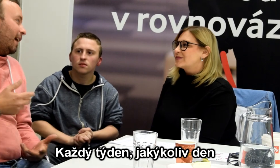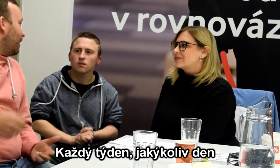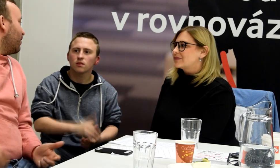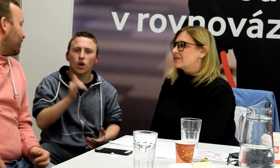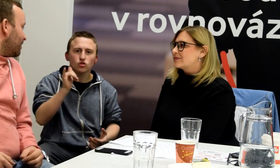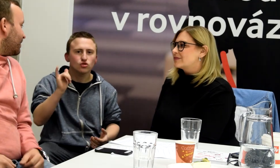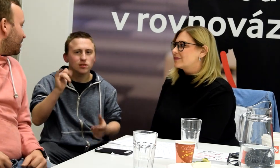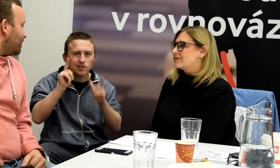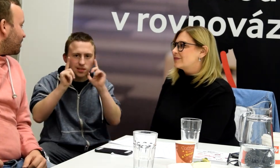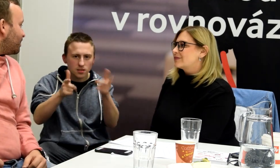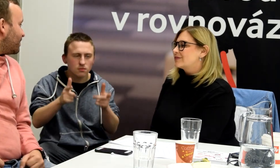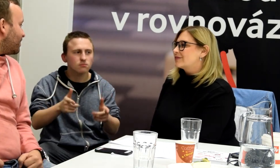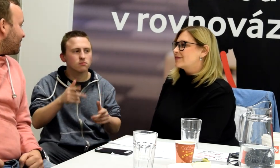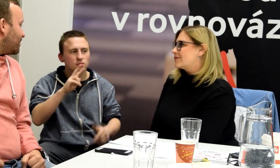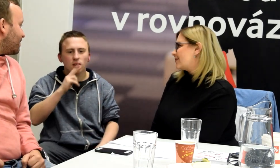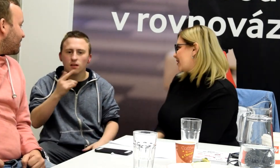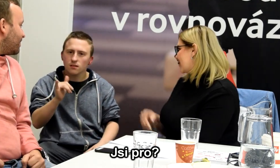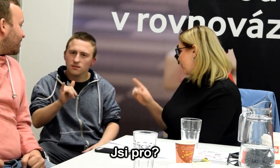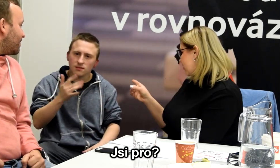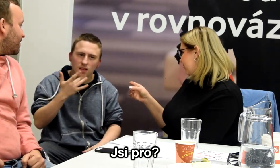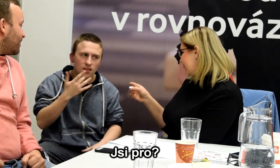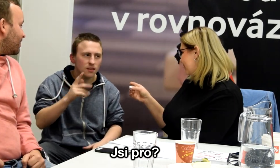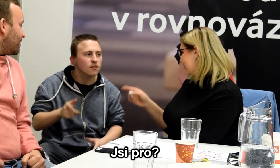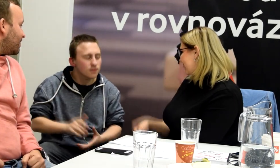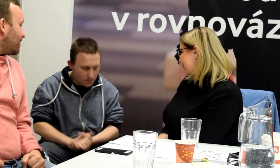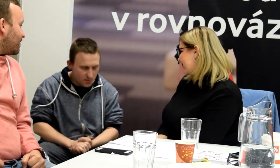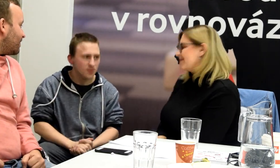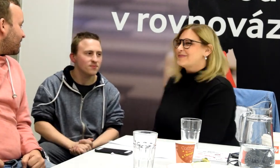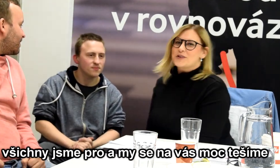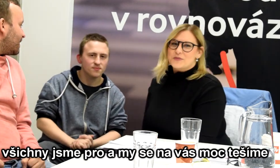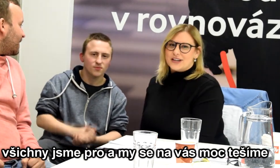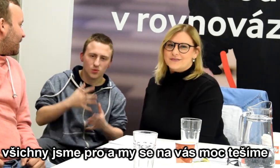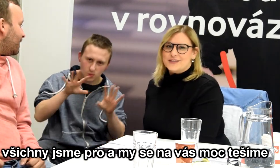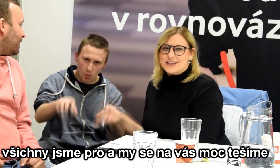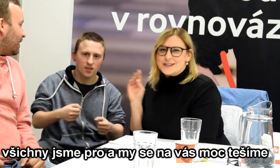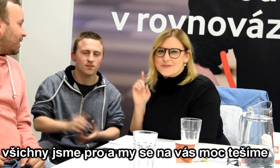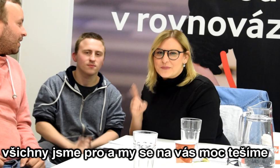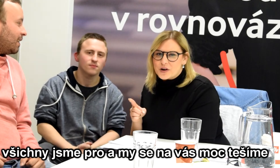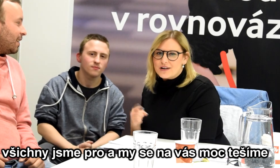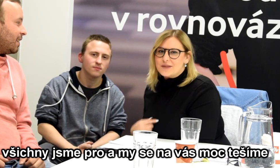no. Jsi pro? Jsem pro. Dobře, všichni jsme pro a my